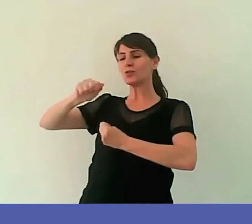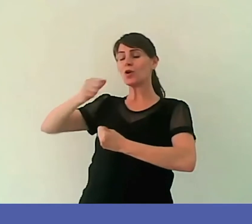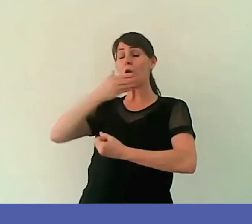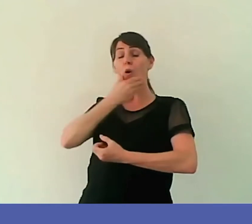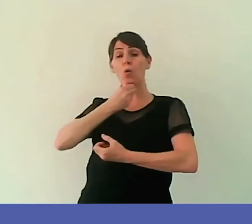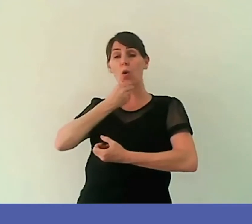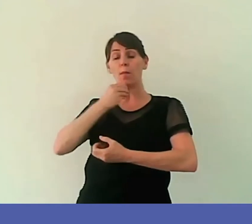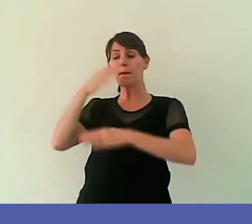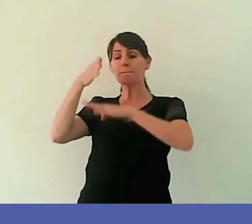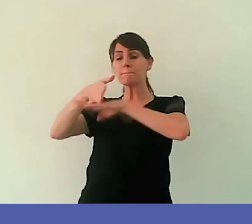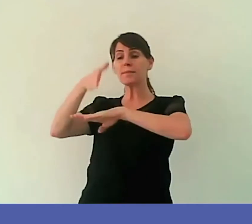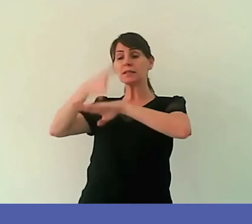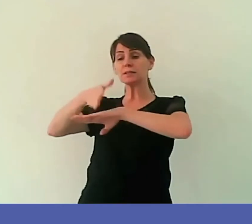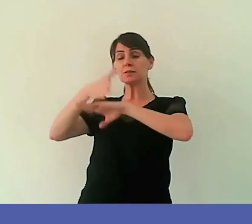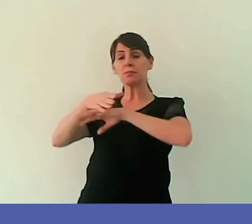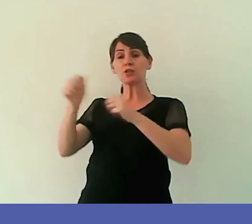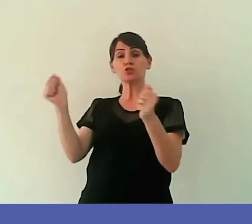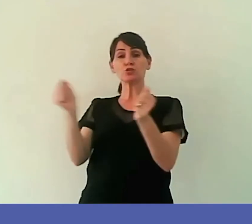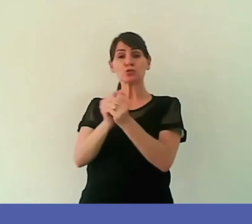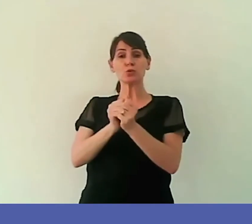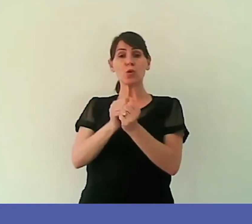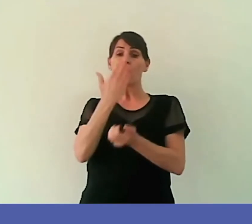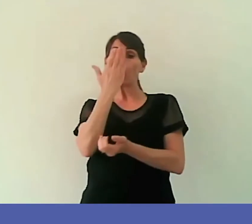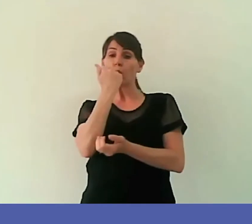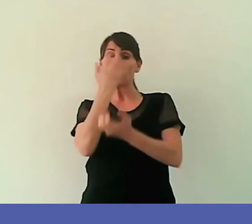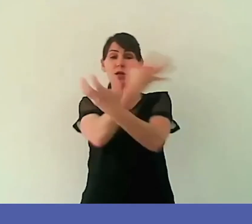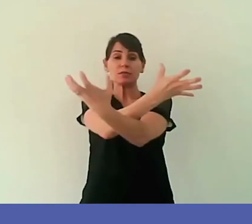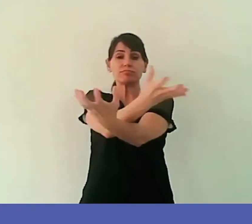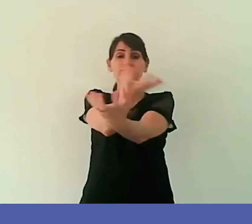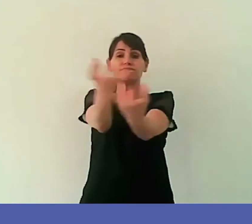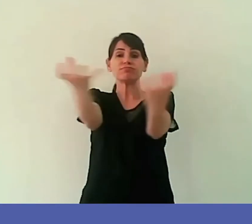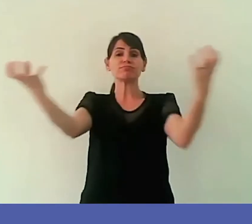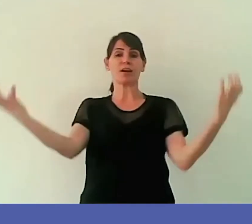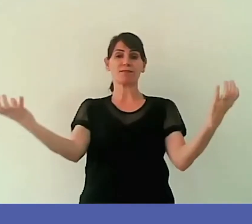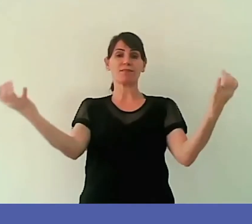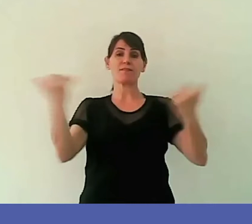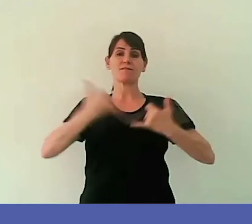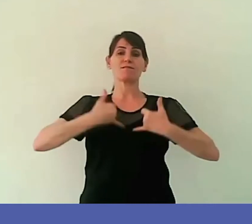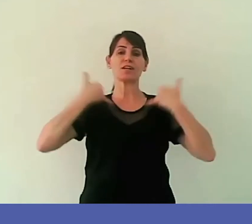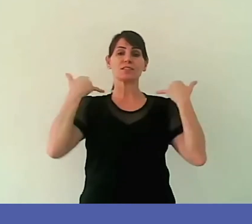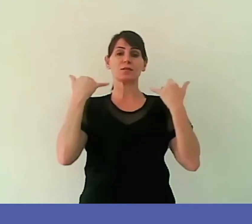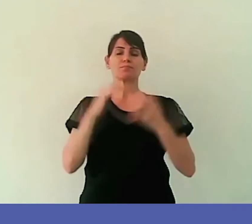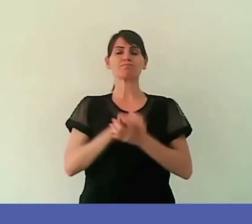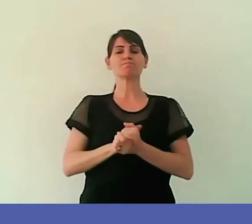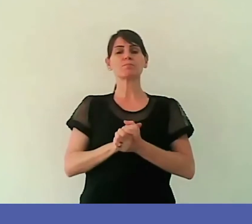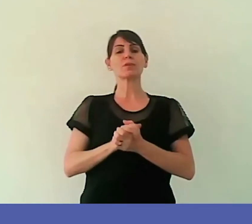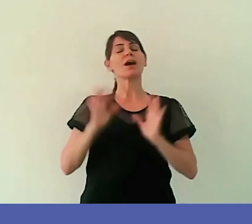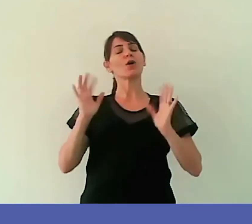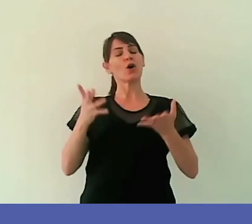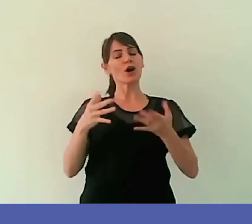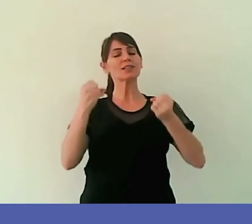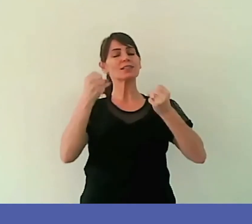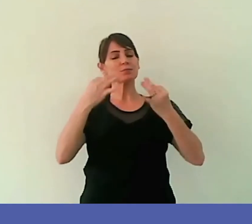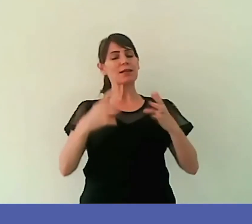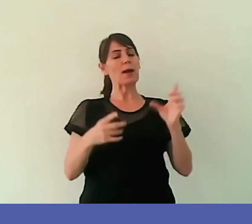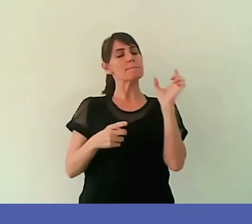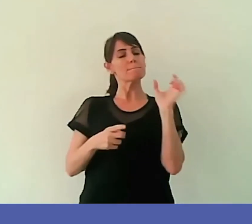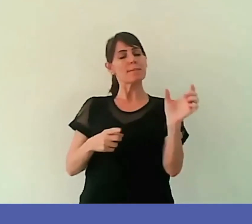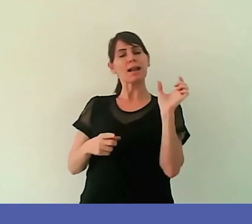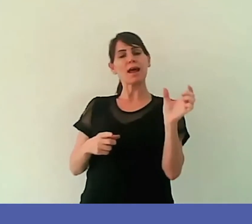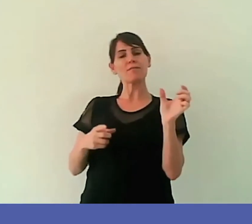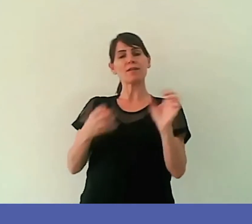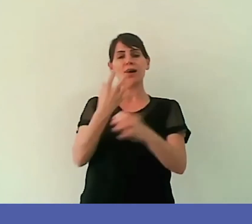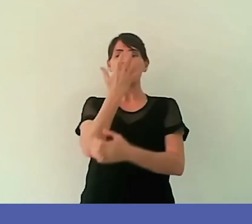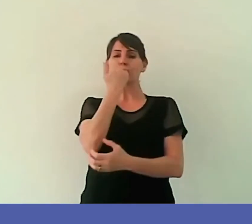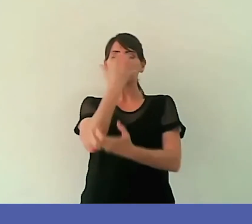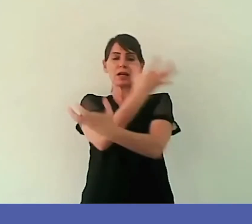seu banquete de núpcias, tá? Banquete, agora eu vou explicar banquete.